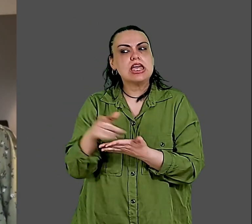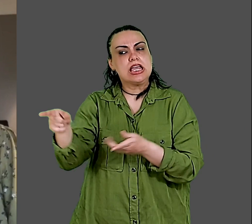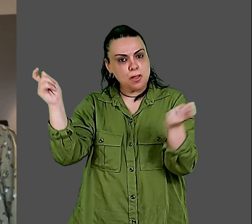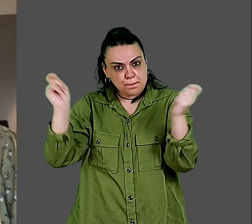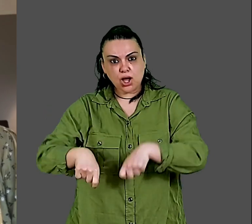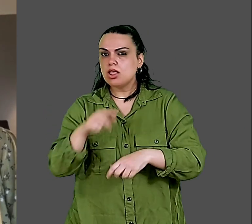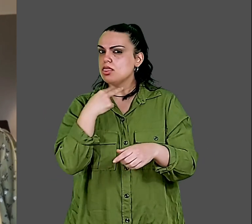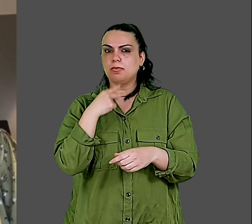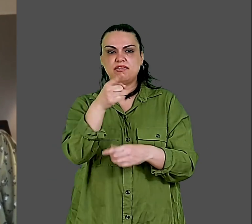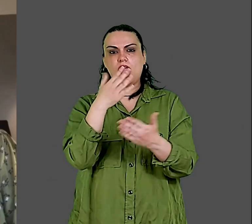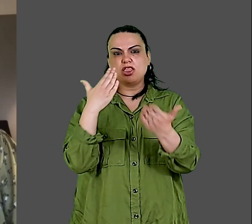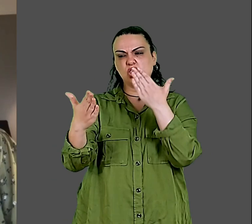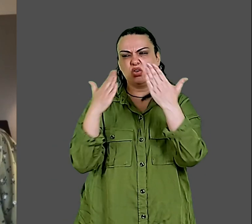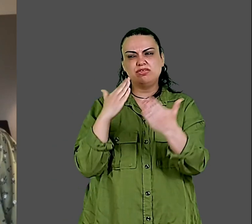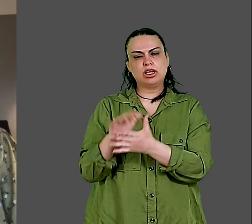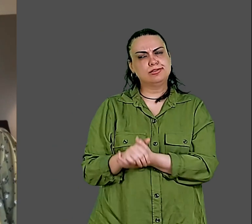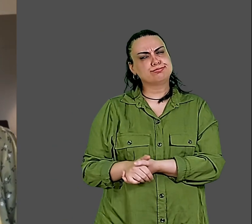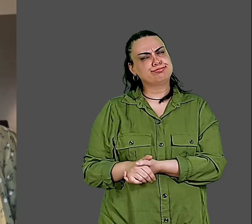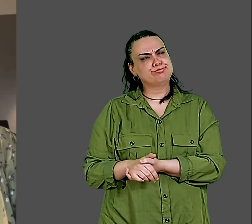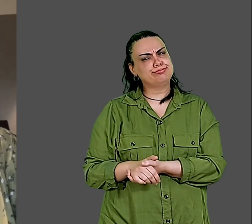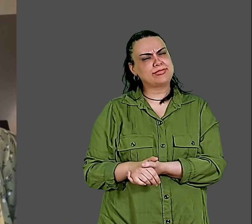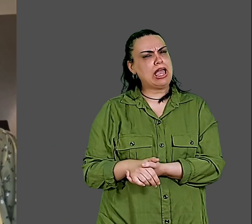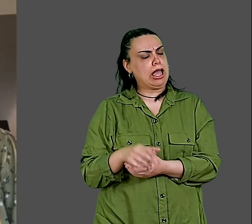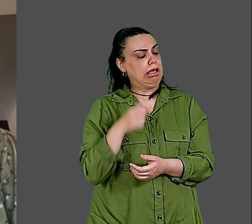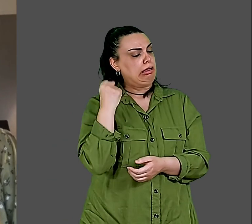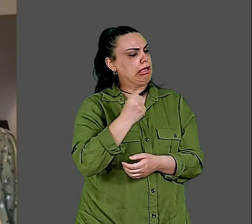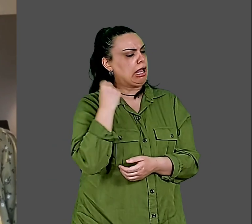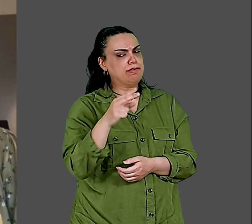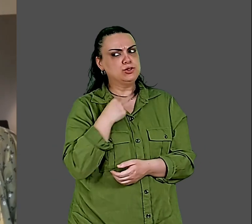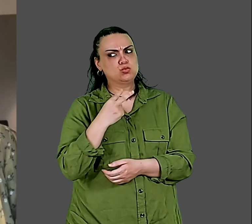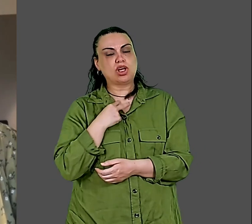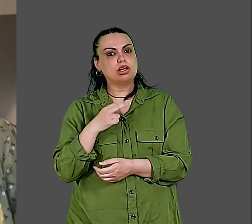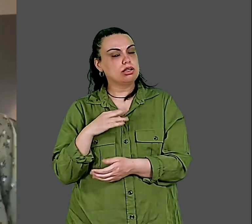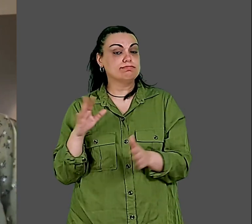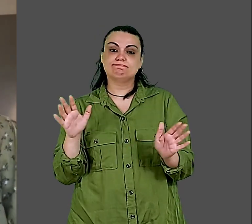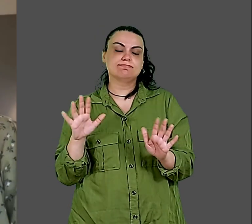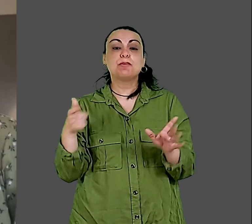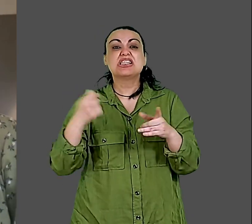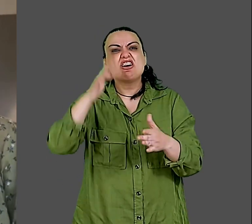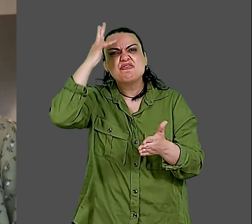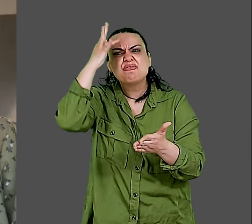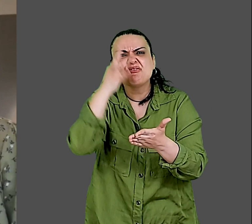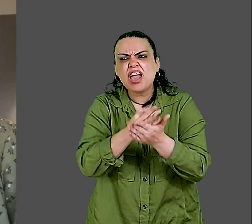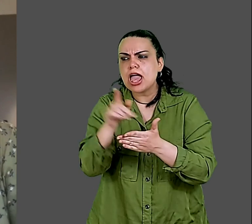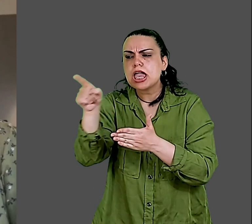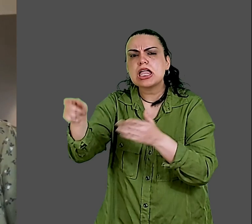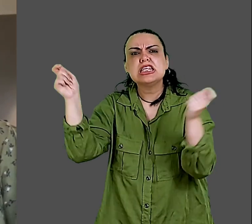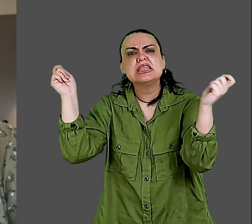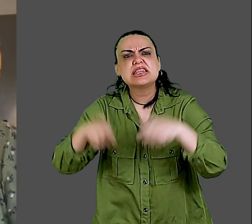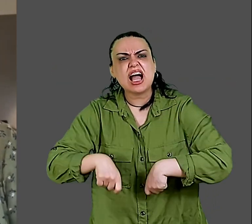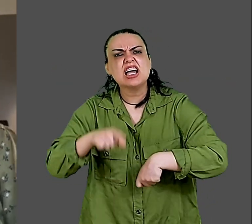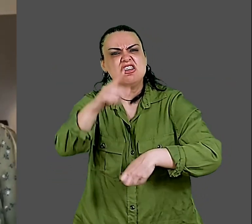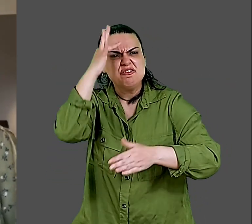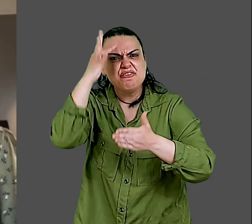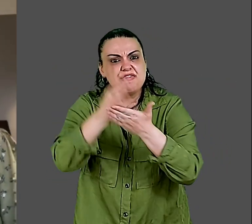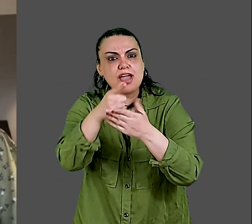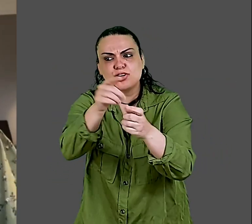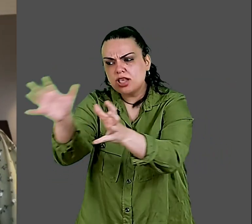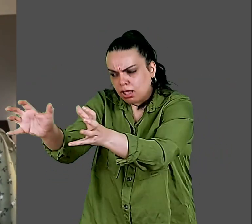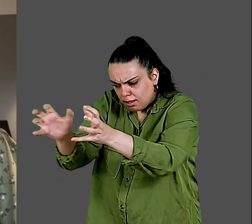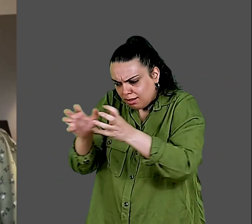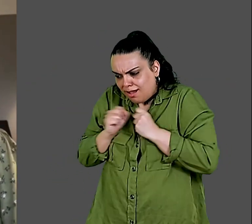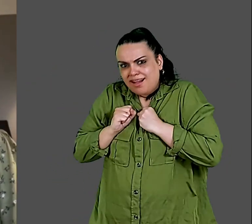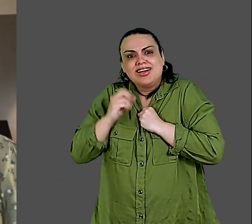fé de que ele pode fazer. É fé que me dá a capacidade de receber,